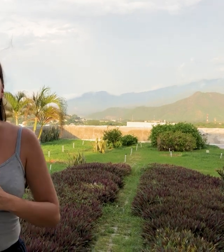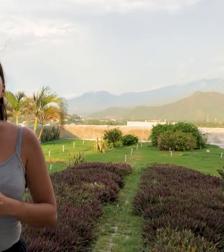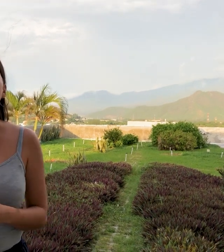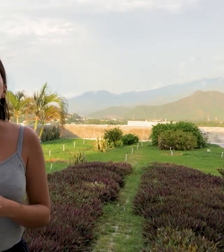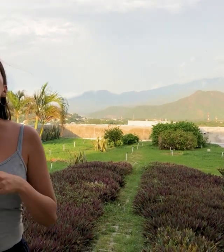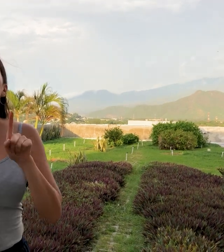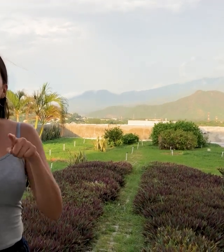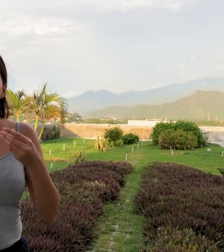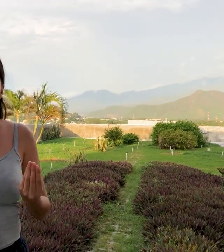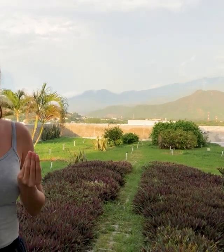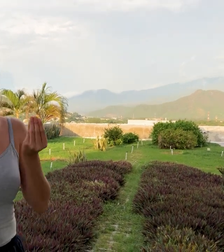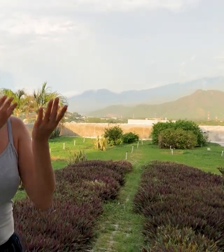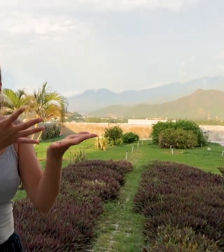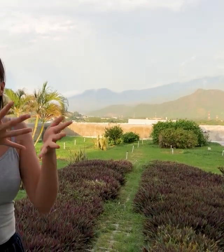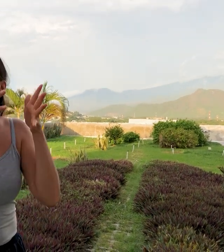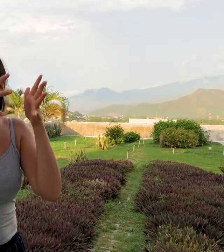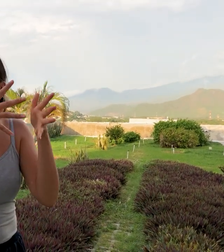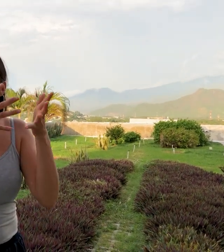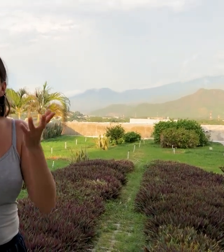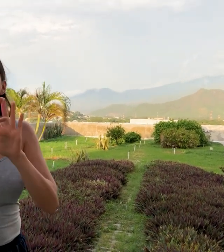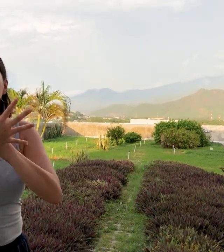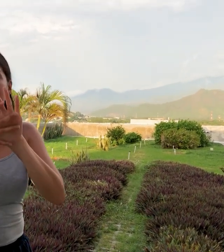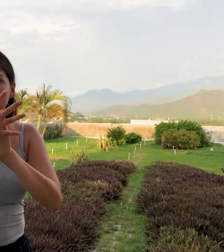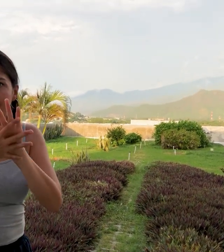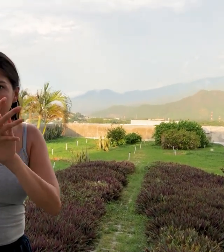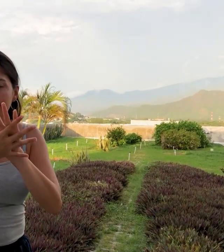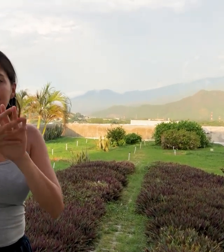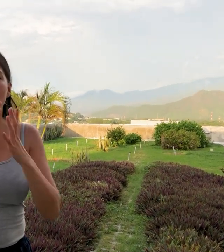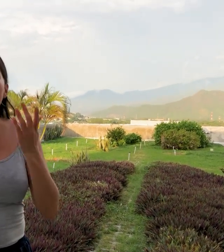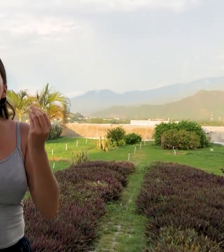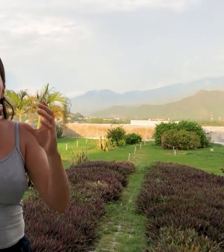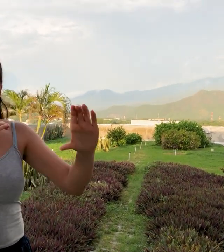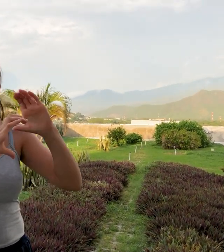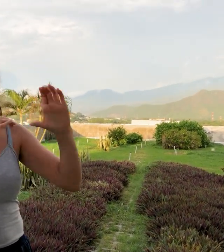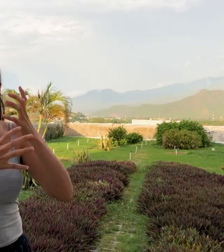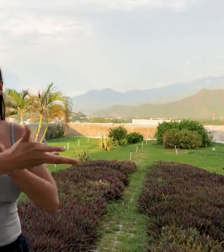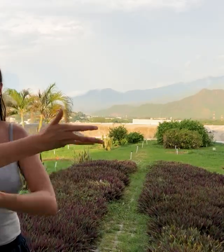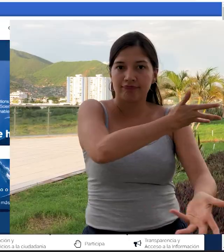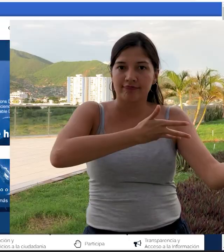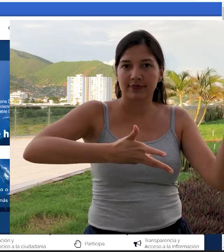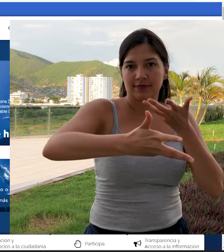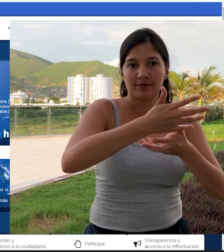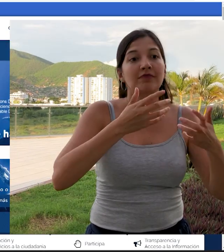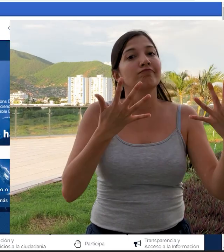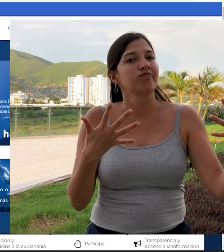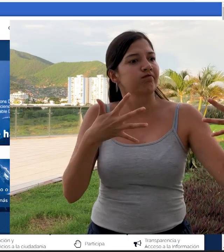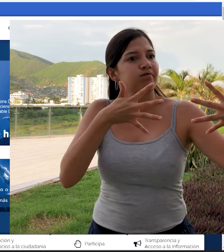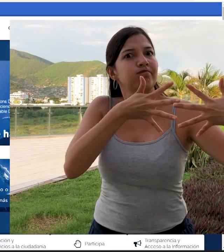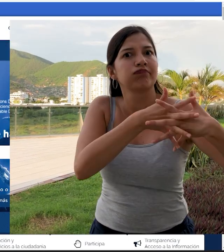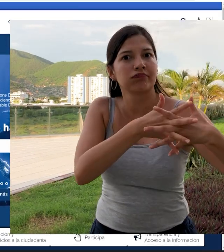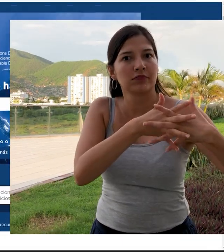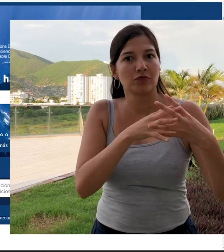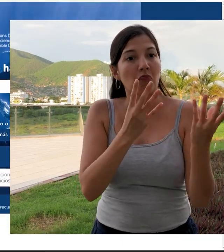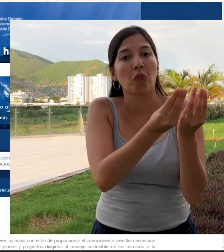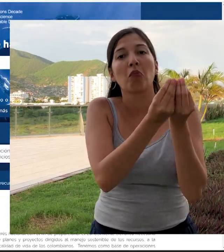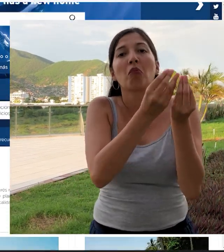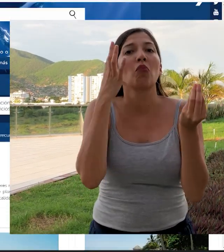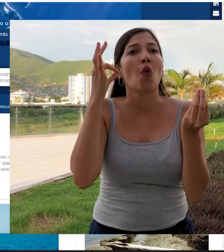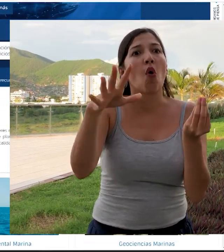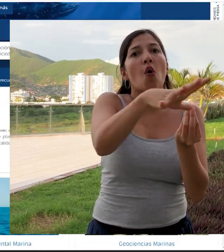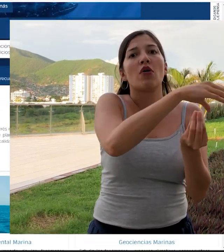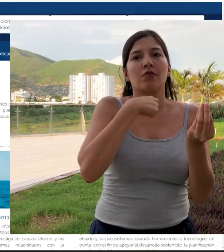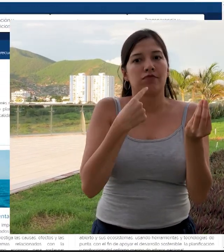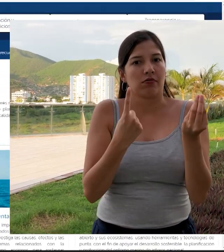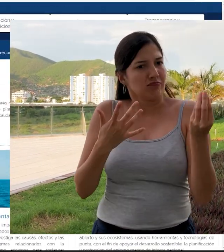fui demostrando que las personas pueden gestionar, proponer, crear y diseñar estrategias para enseñar temas a las que no